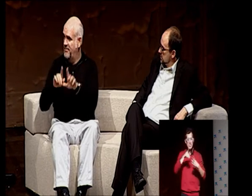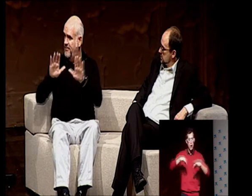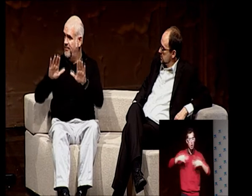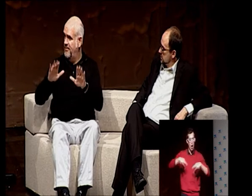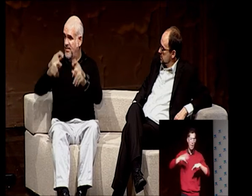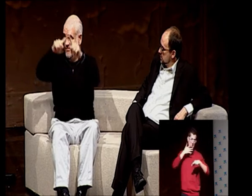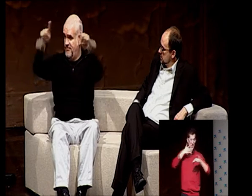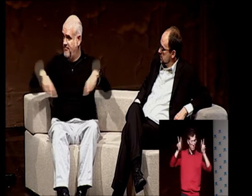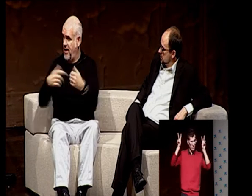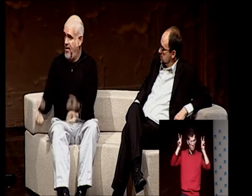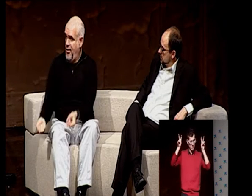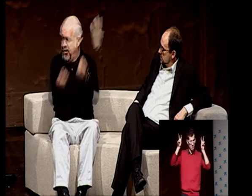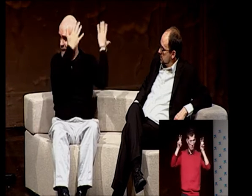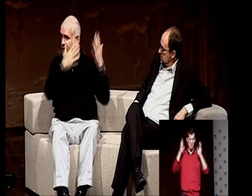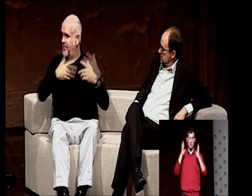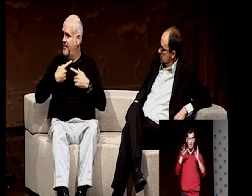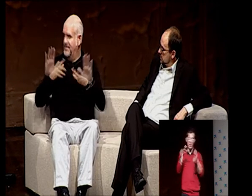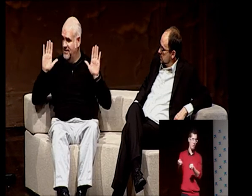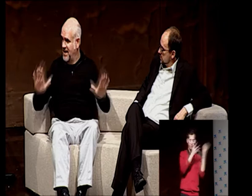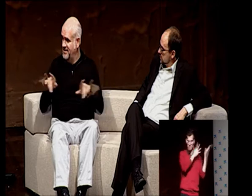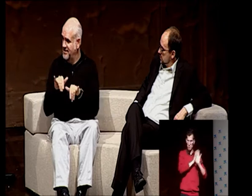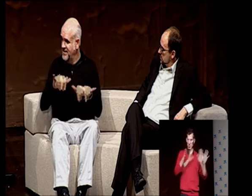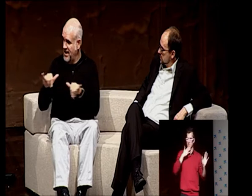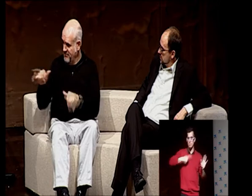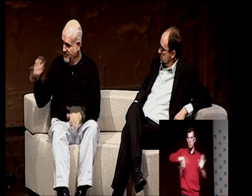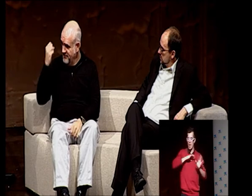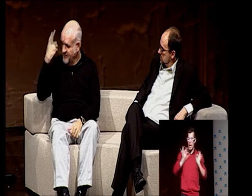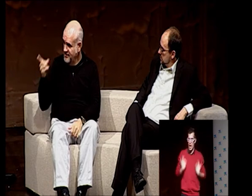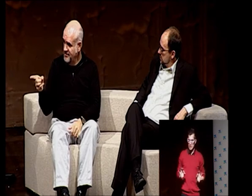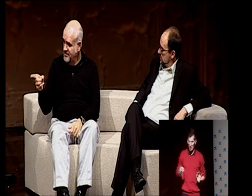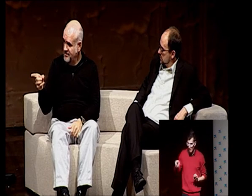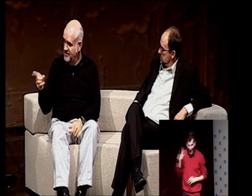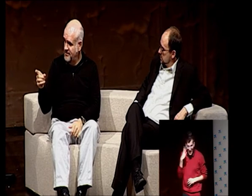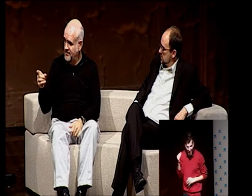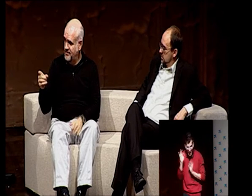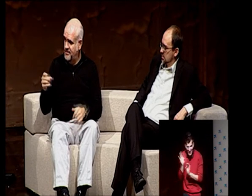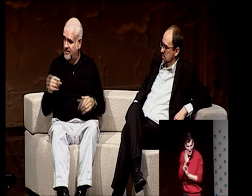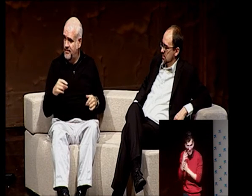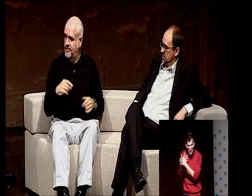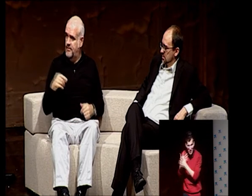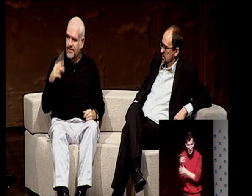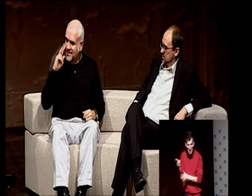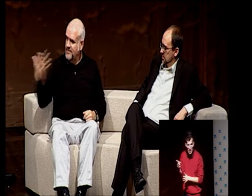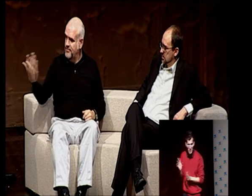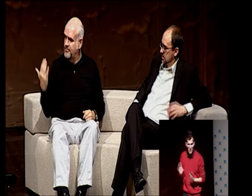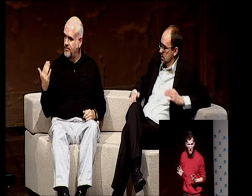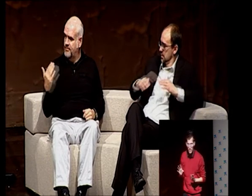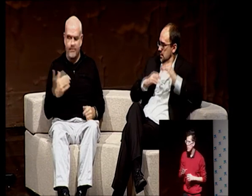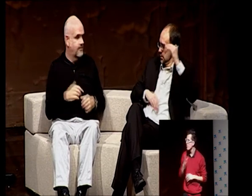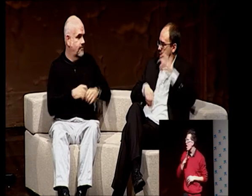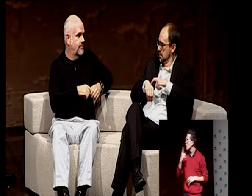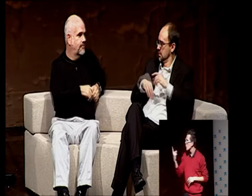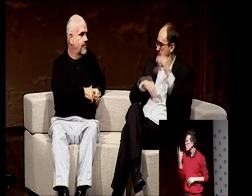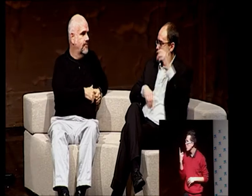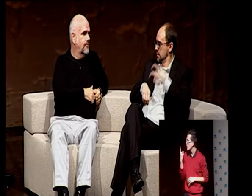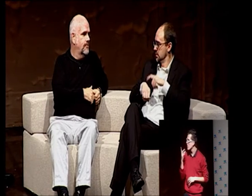normalidad eh A qué llamaríamos normalidad qué es lo que se que entenderíamos como normalidad tú estarías dentro o